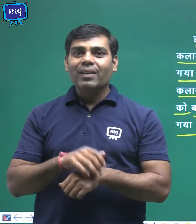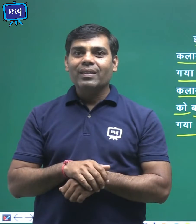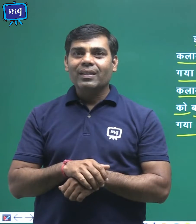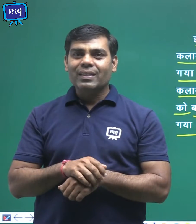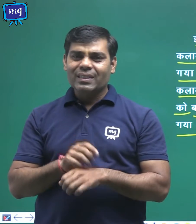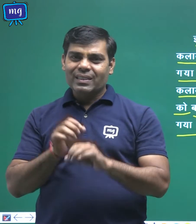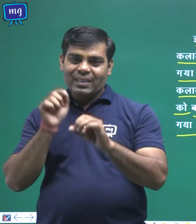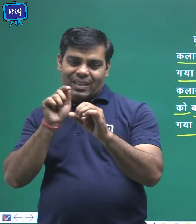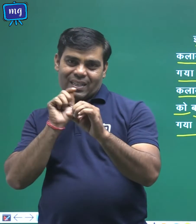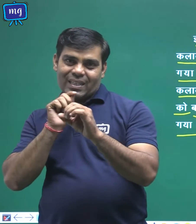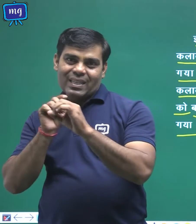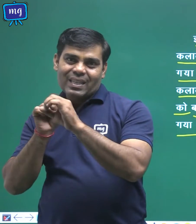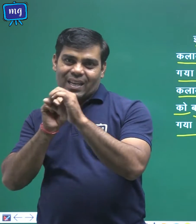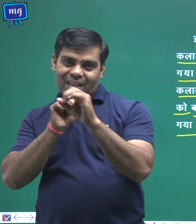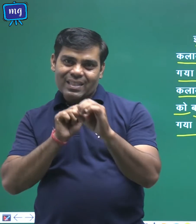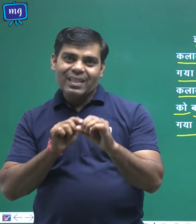तराशते हैं